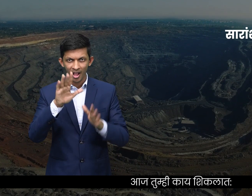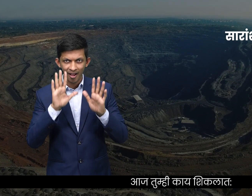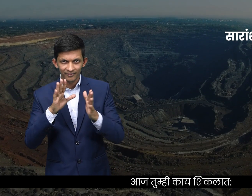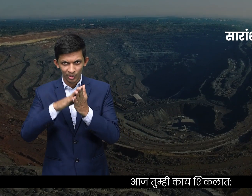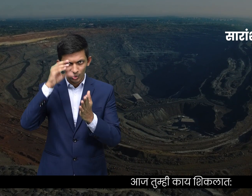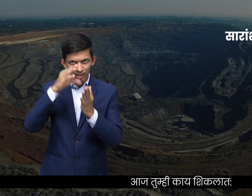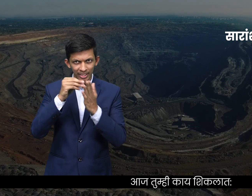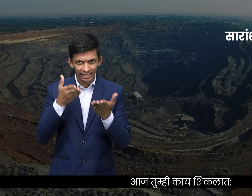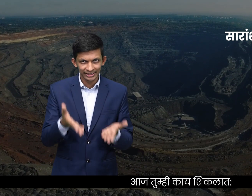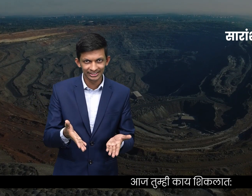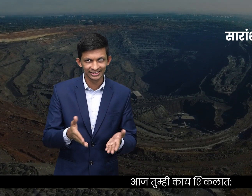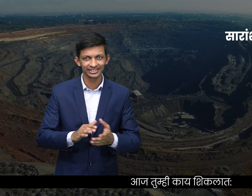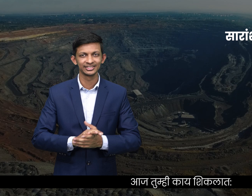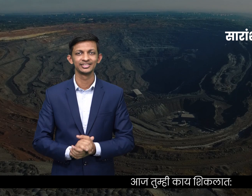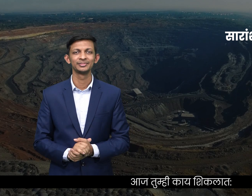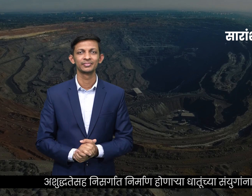आज तुम्ही काय शिकलात?